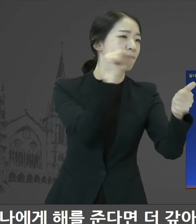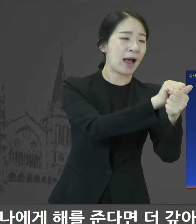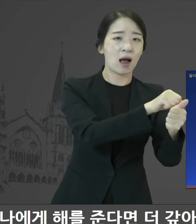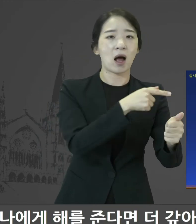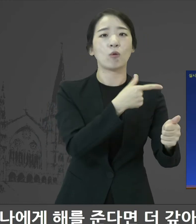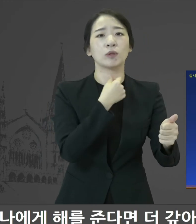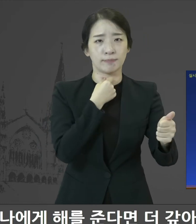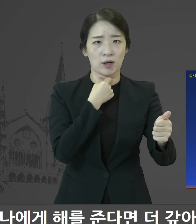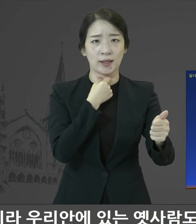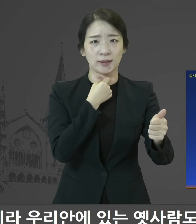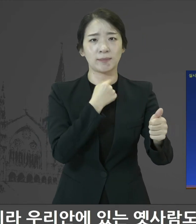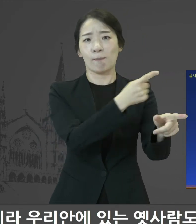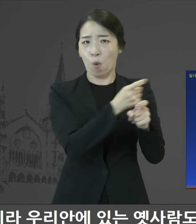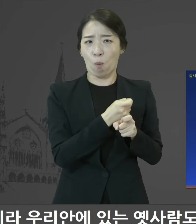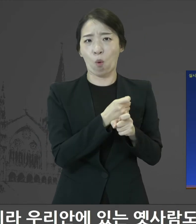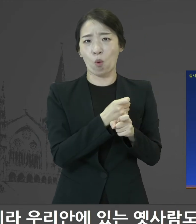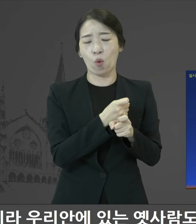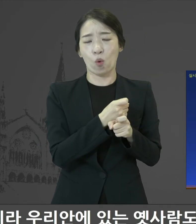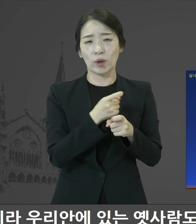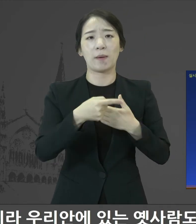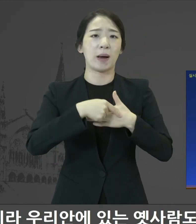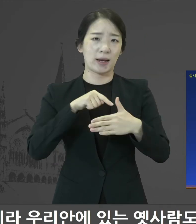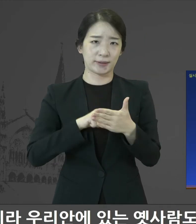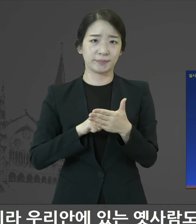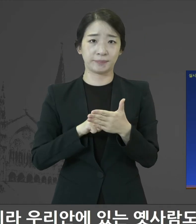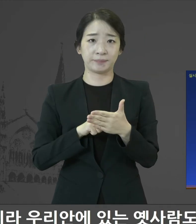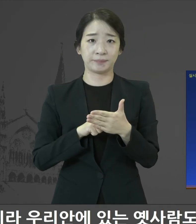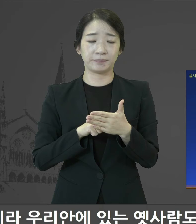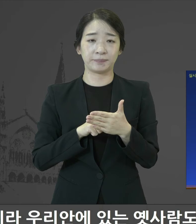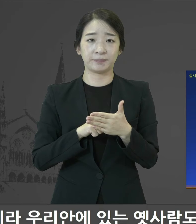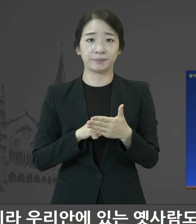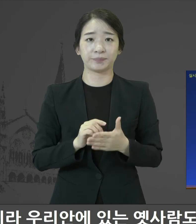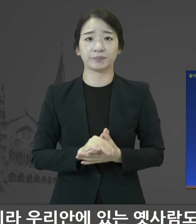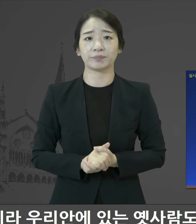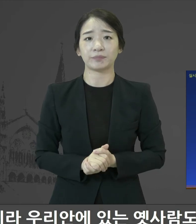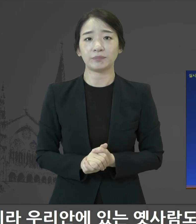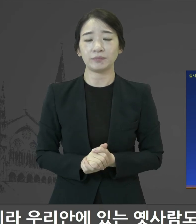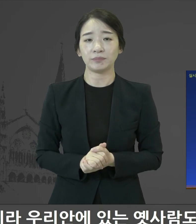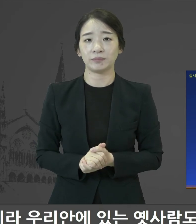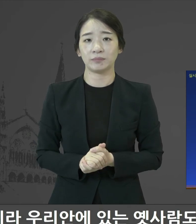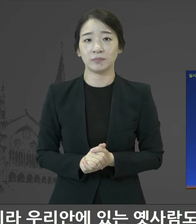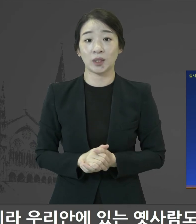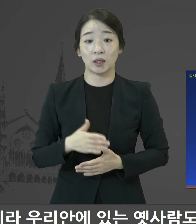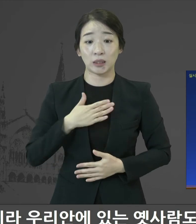왜 점점 악해집니까? 자체적으로 악해지는 게 아니죠.